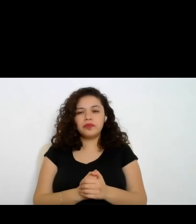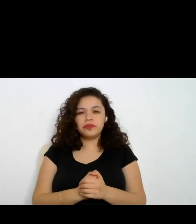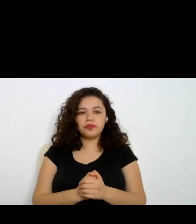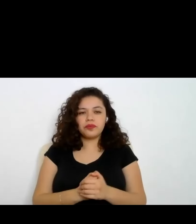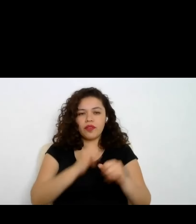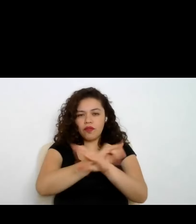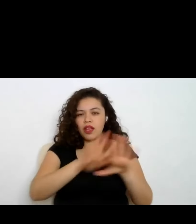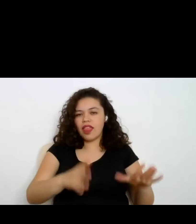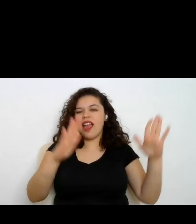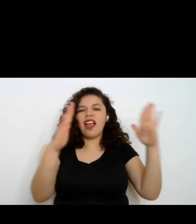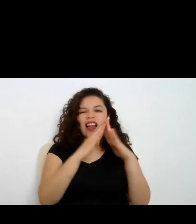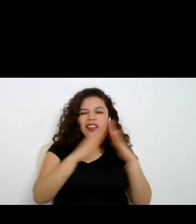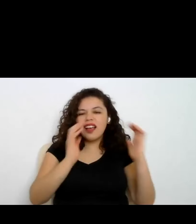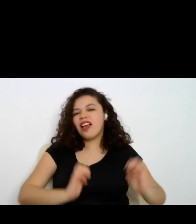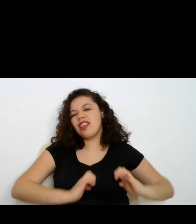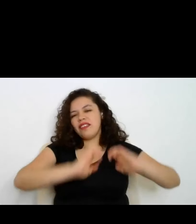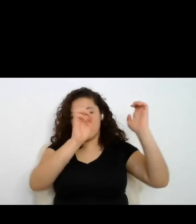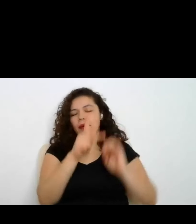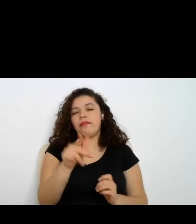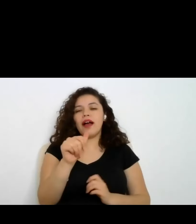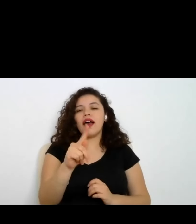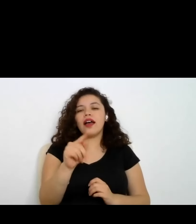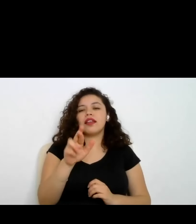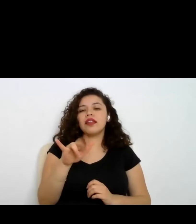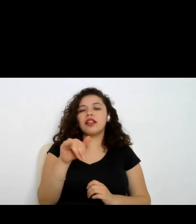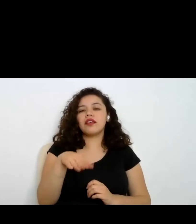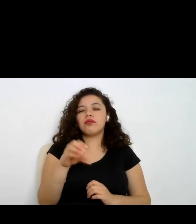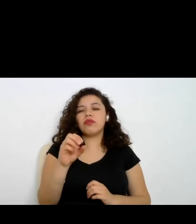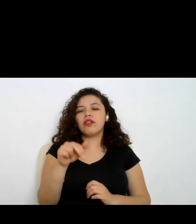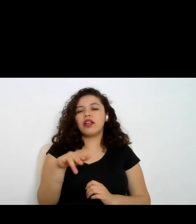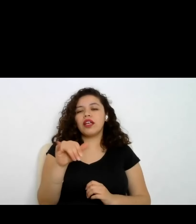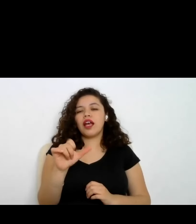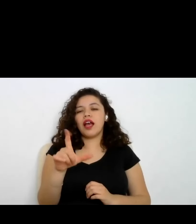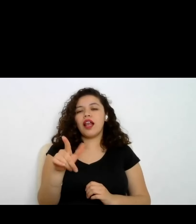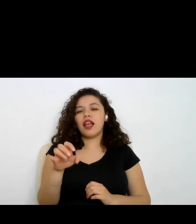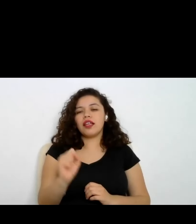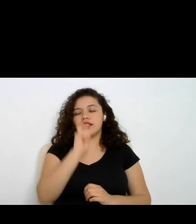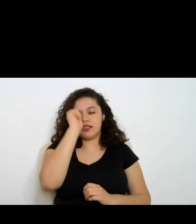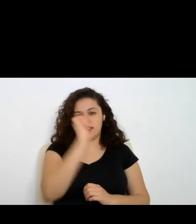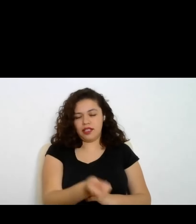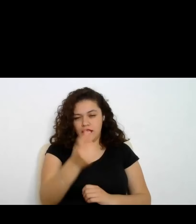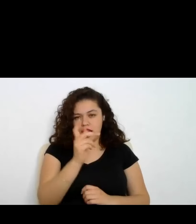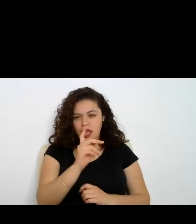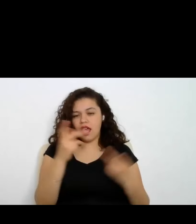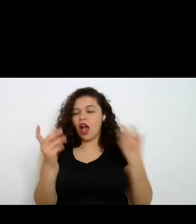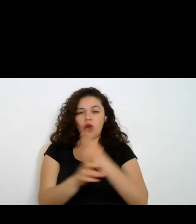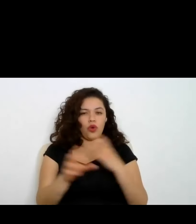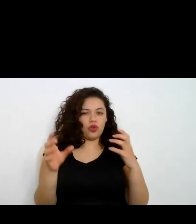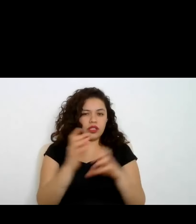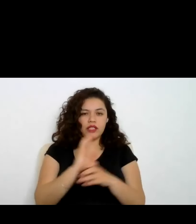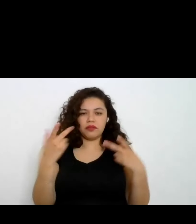datos patrimoniales, como su nombre lo dice, pues son aquellos que conciernen a el patrimonio de